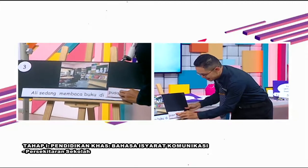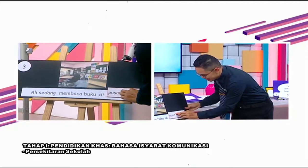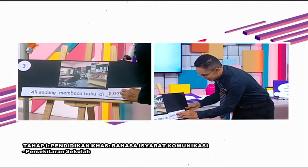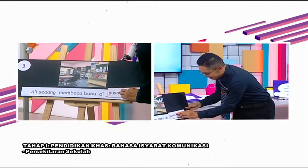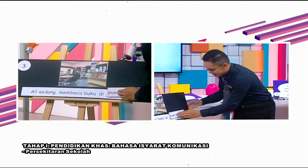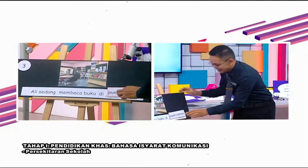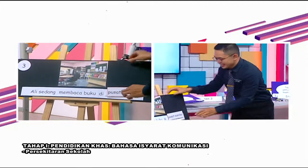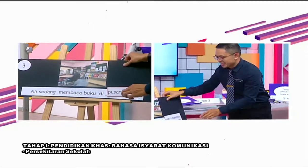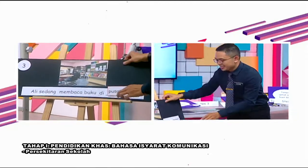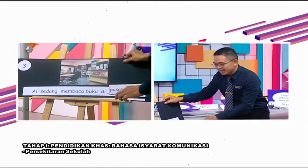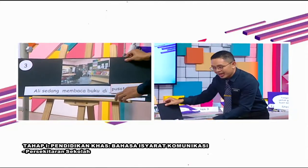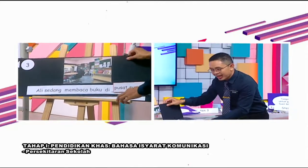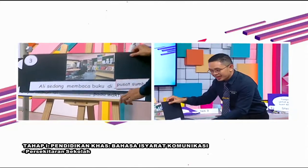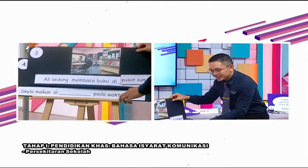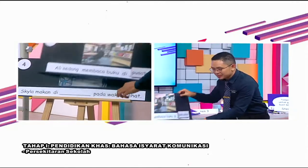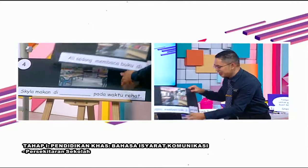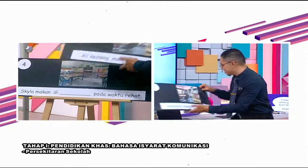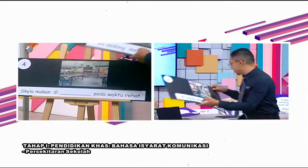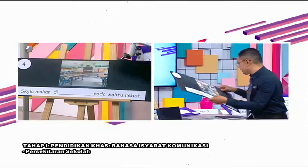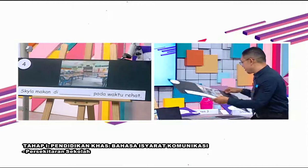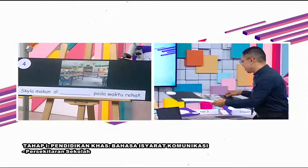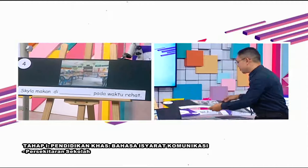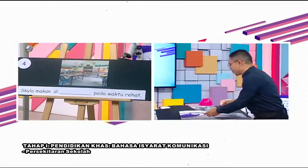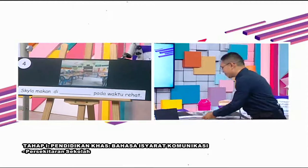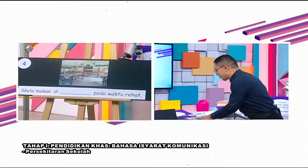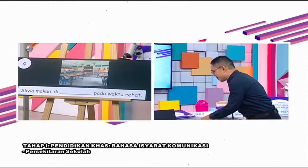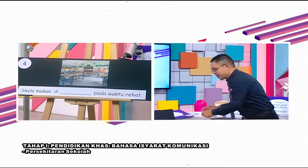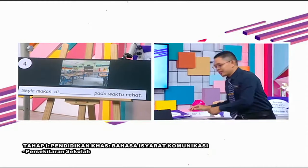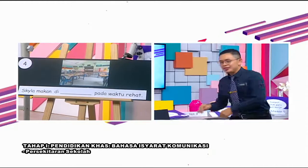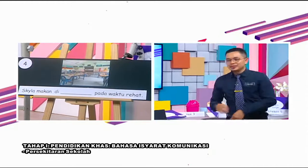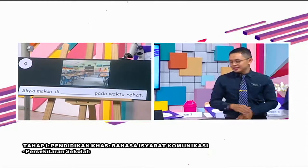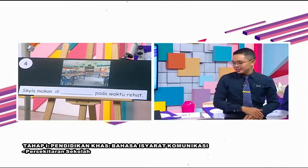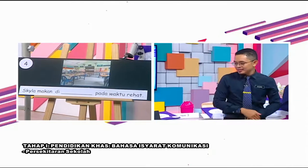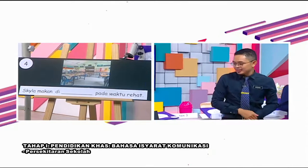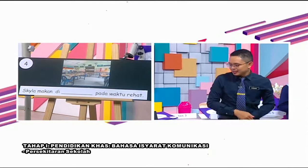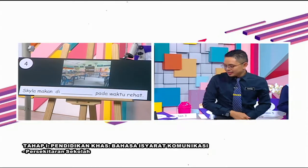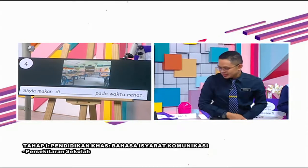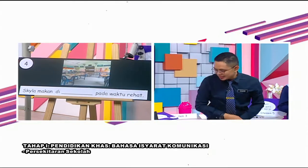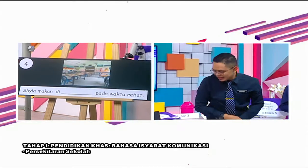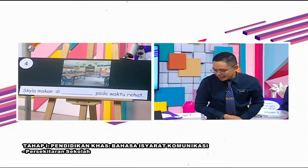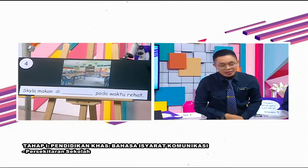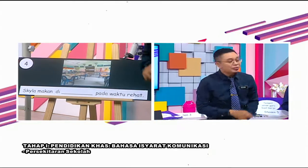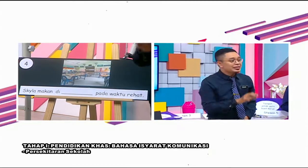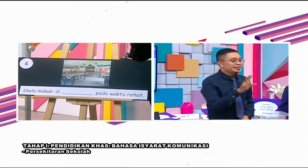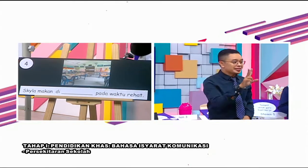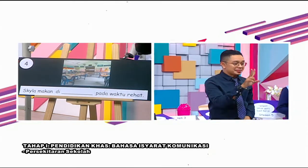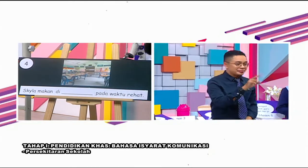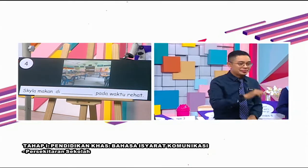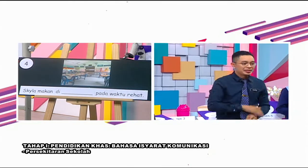Okey. Okay. Kita ada lagi dua. Ada dua lagi. Wow. Okey. Skyla. Okey, nombor tiga. Okey.